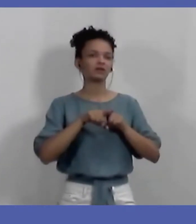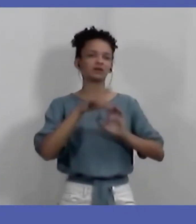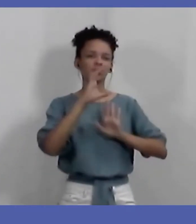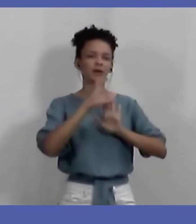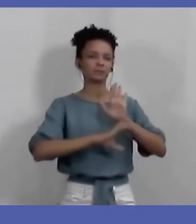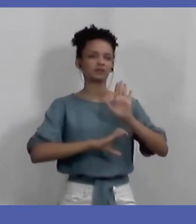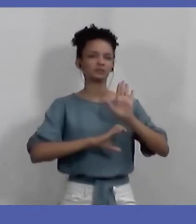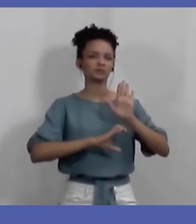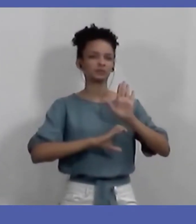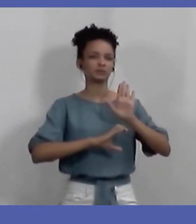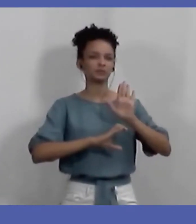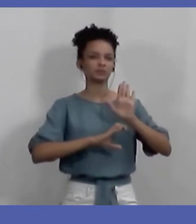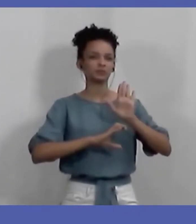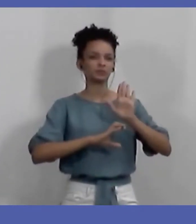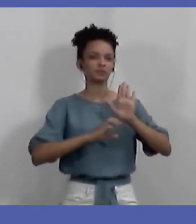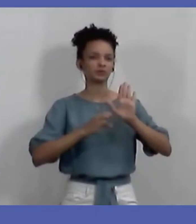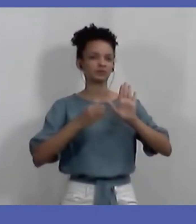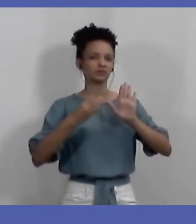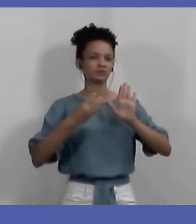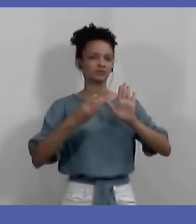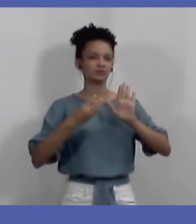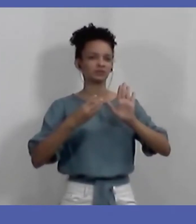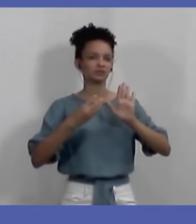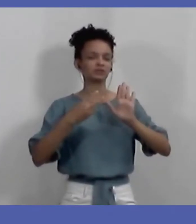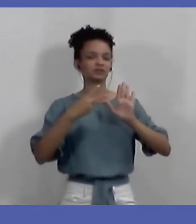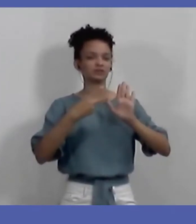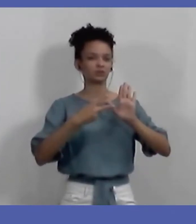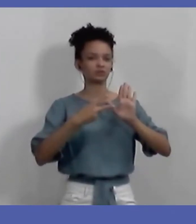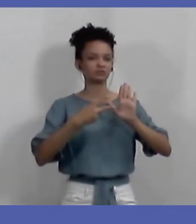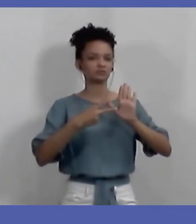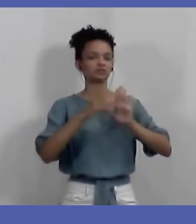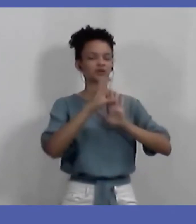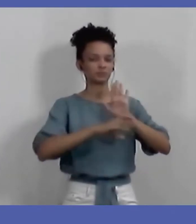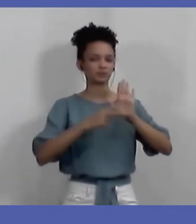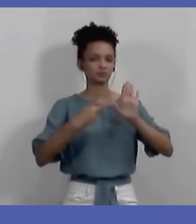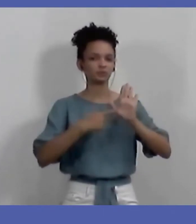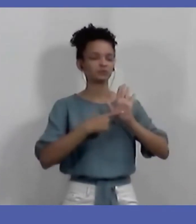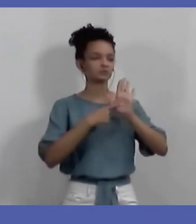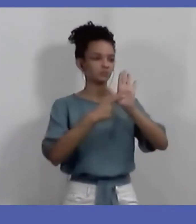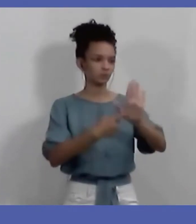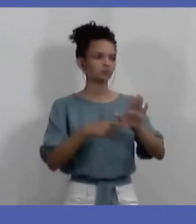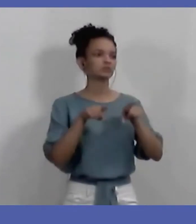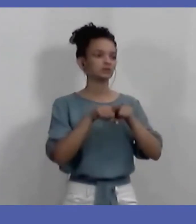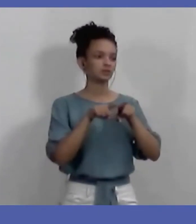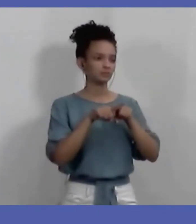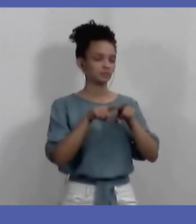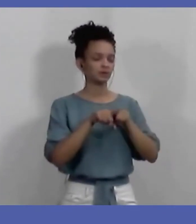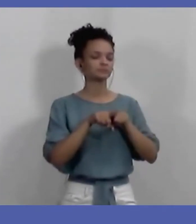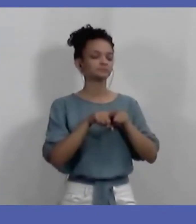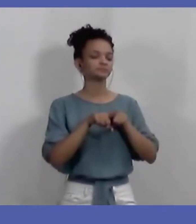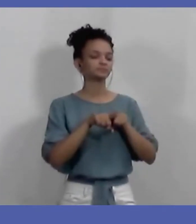estou falando para vocês, estou mostrando para vocês esse caráter do Senhor, esse caráter